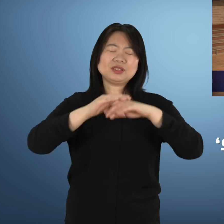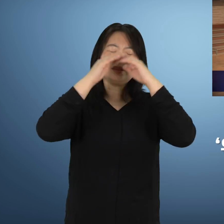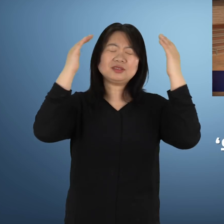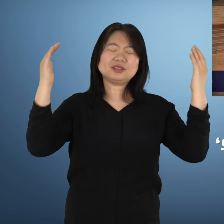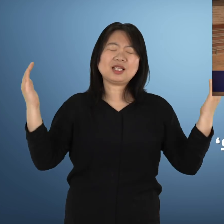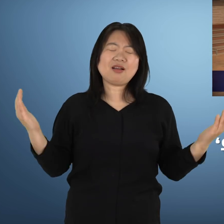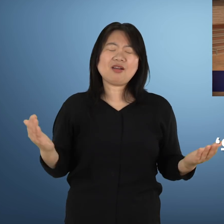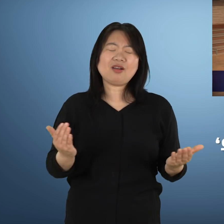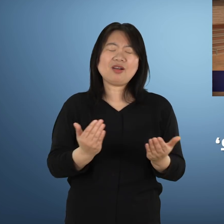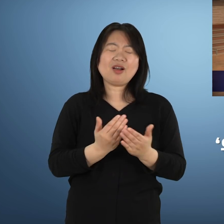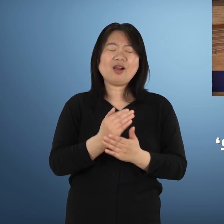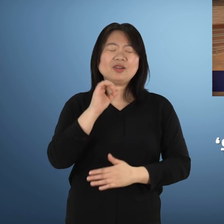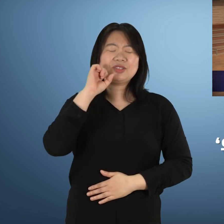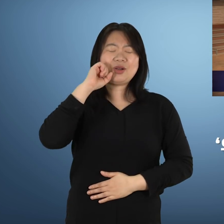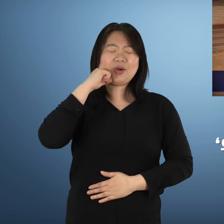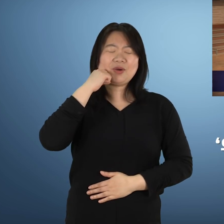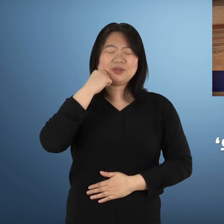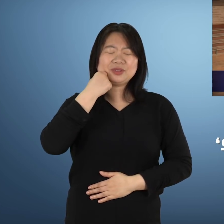모든